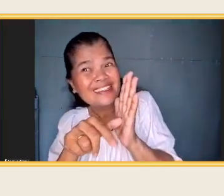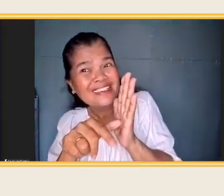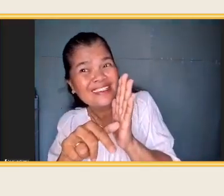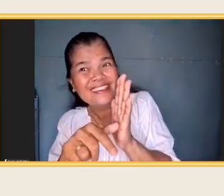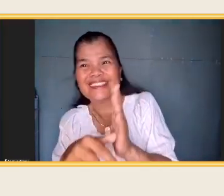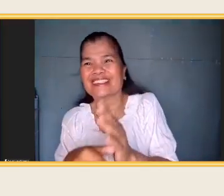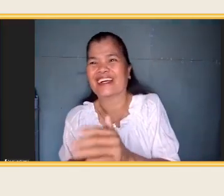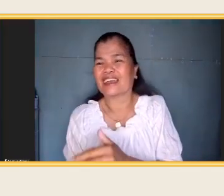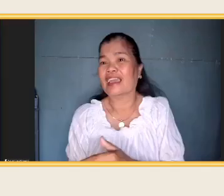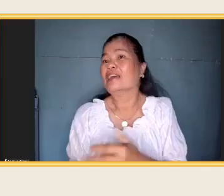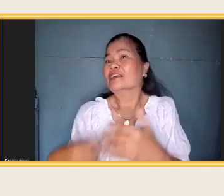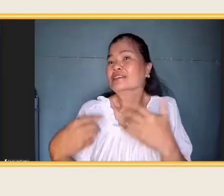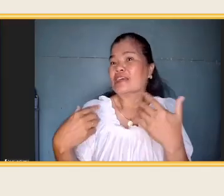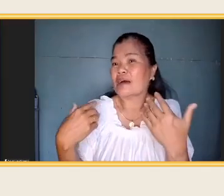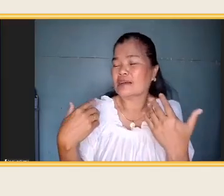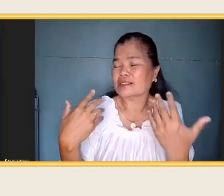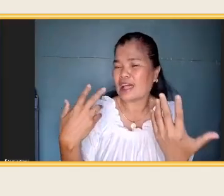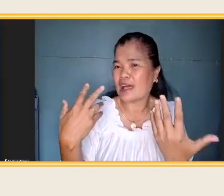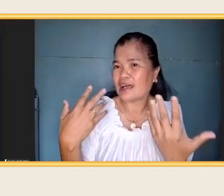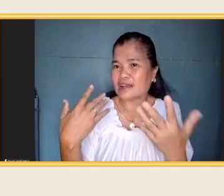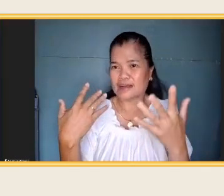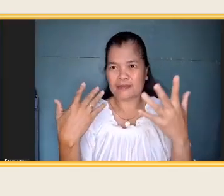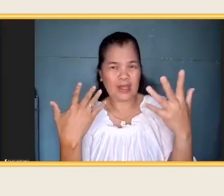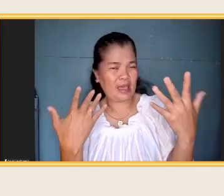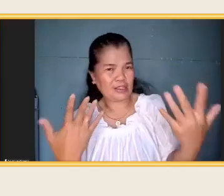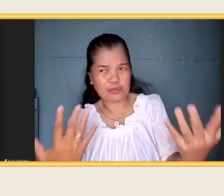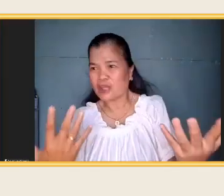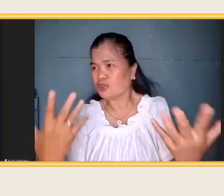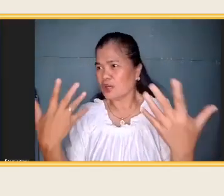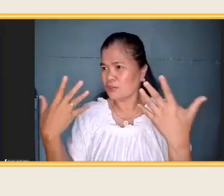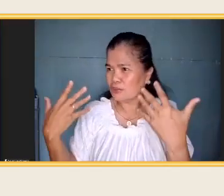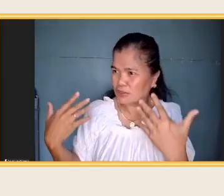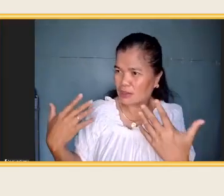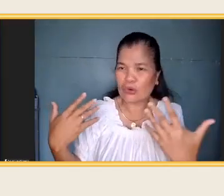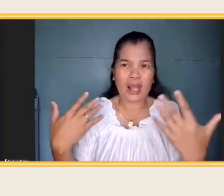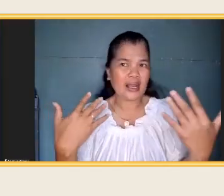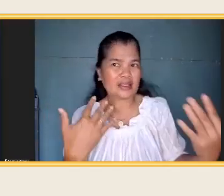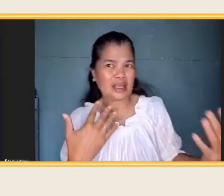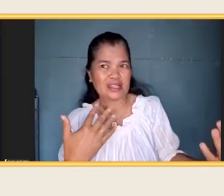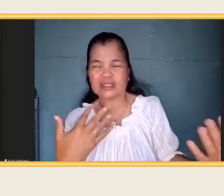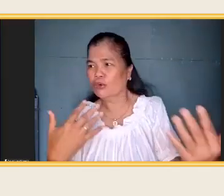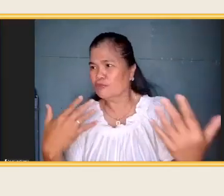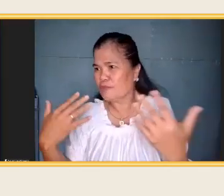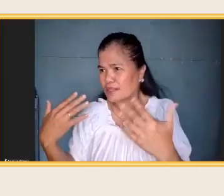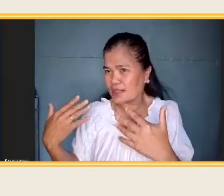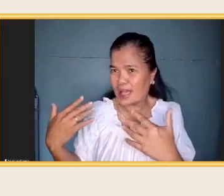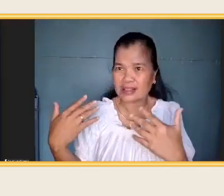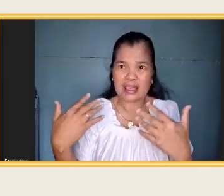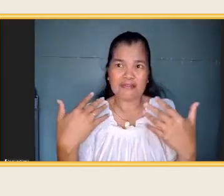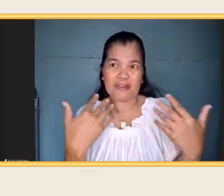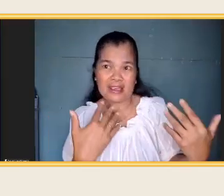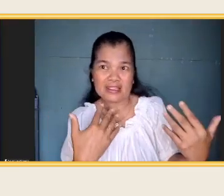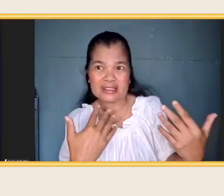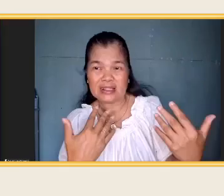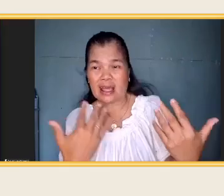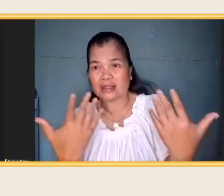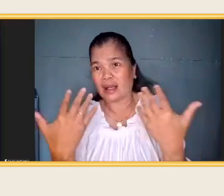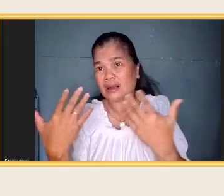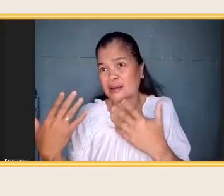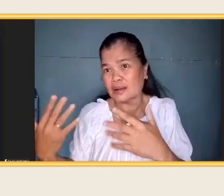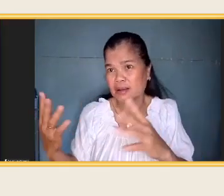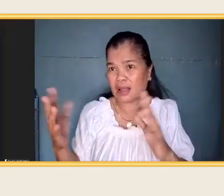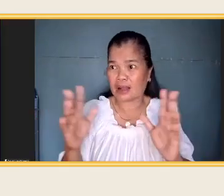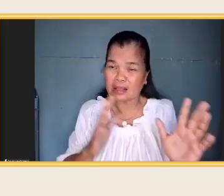later. Okay. Sa expression ng mukha natin at sa movement ng ating face